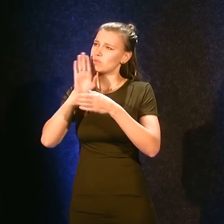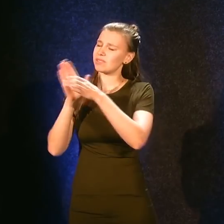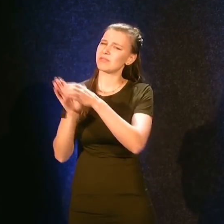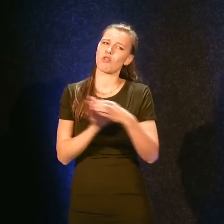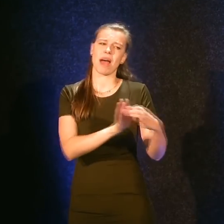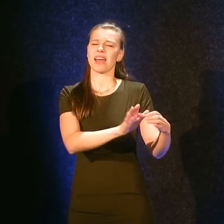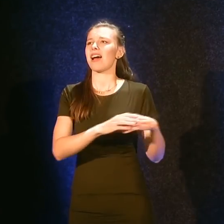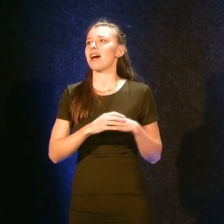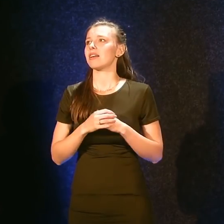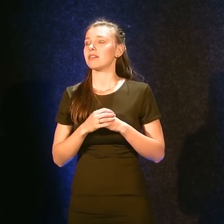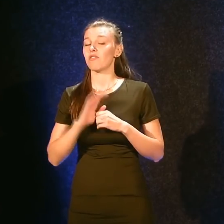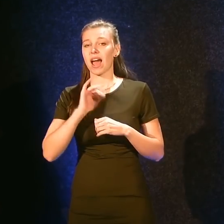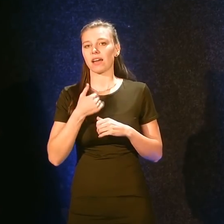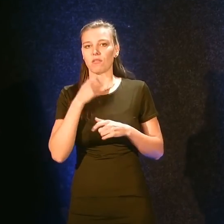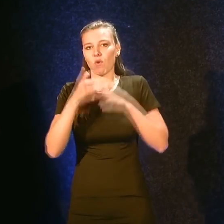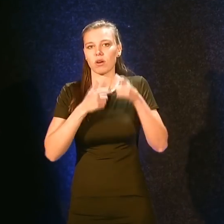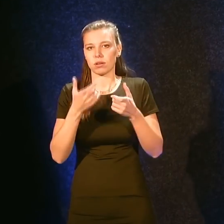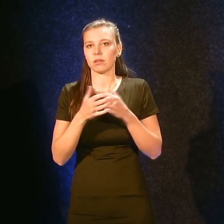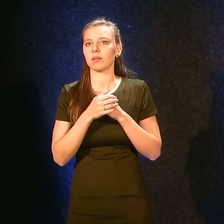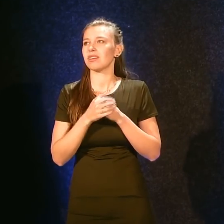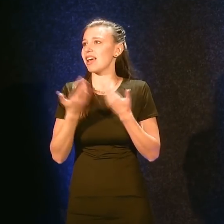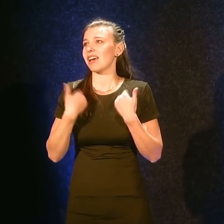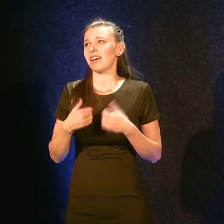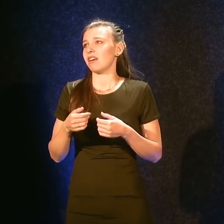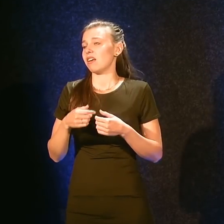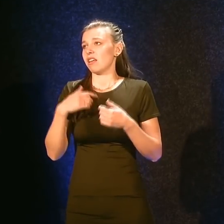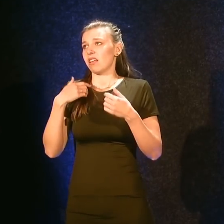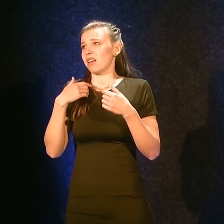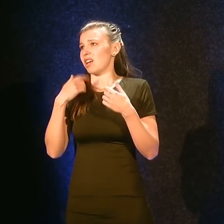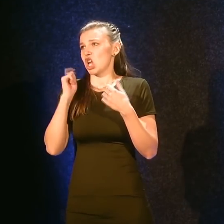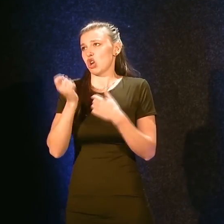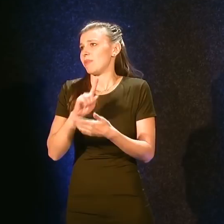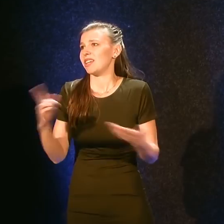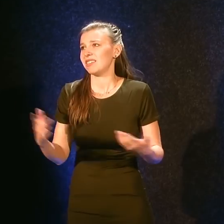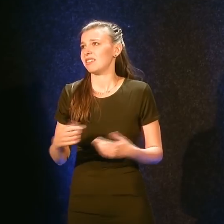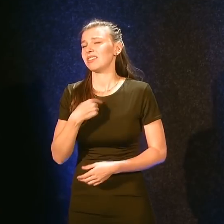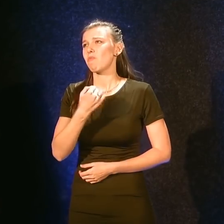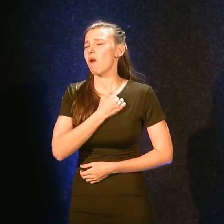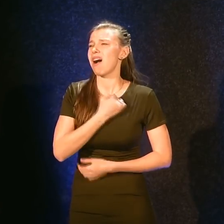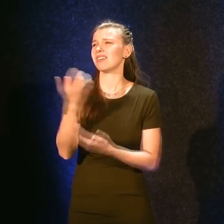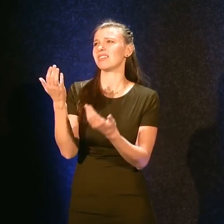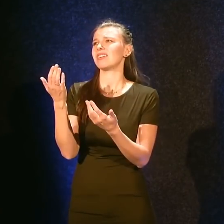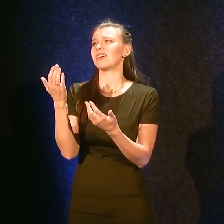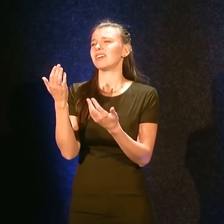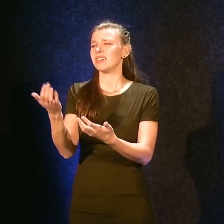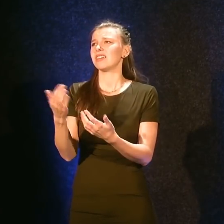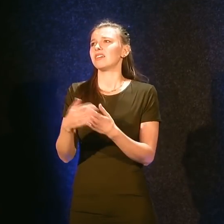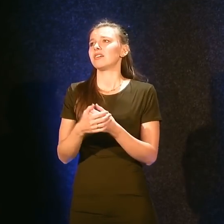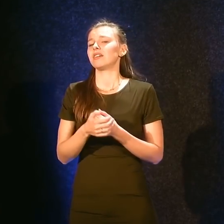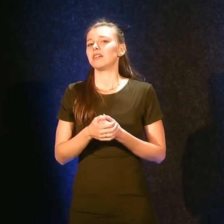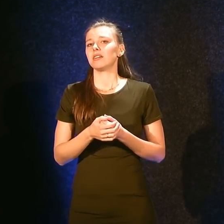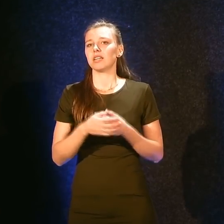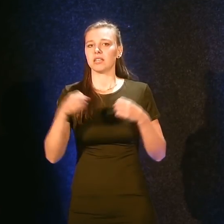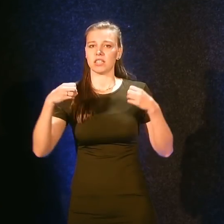ik het even in mijn eigen woorden zeggen? Heer, ik trek dit niet. Ik ben bang. Grote druppels